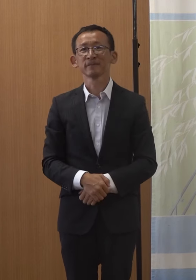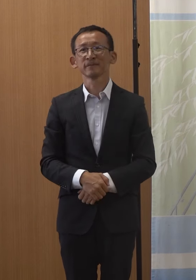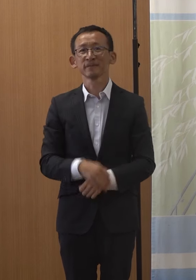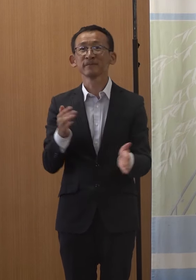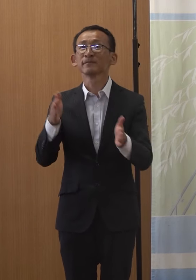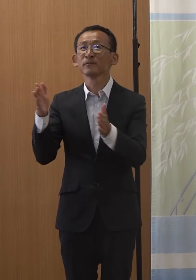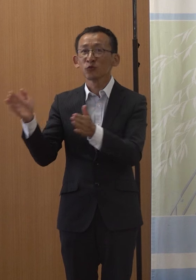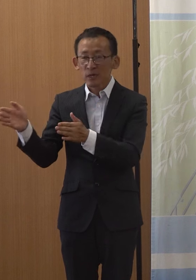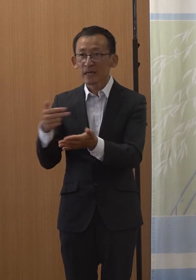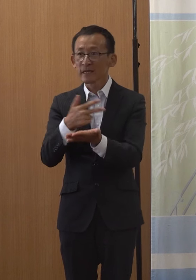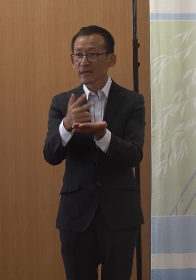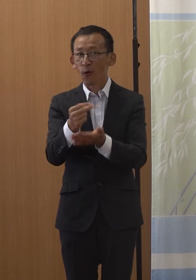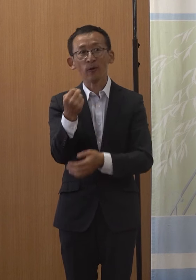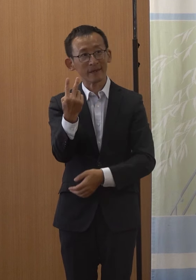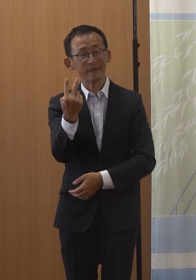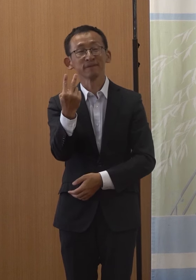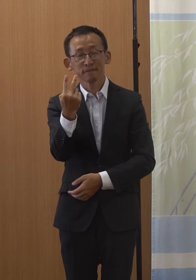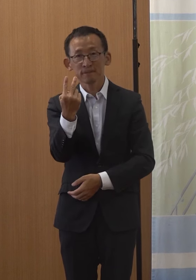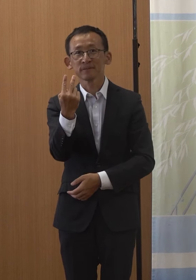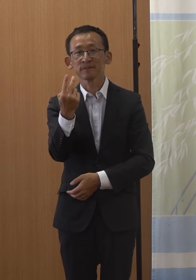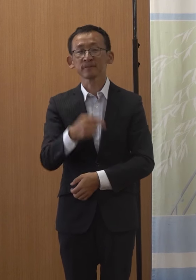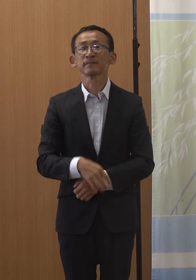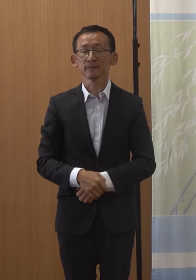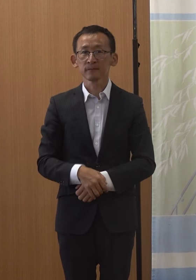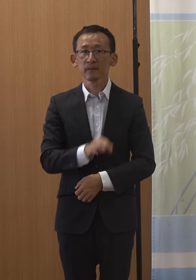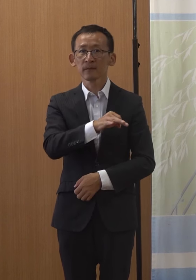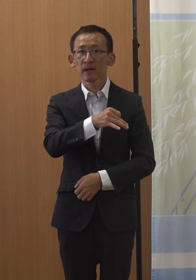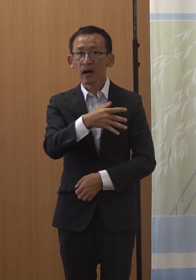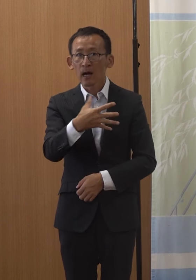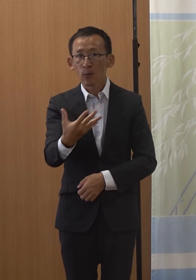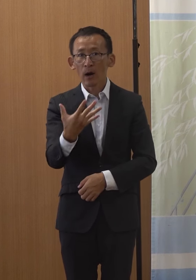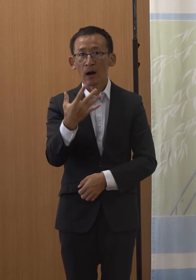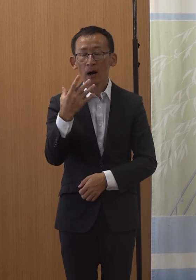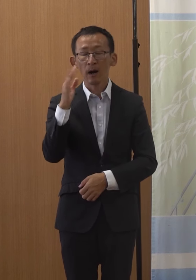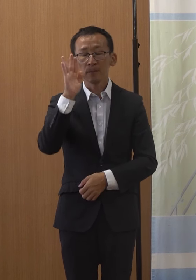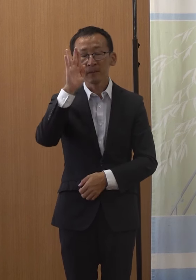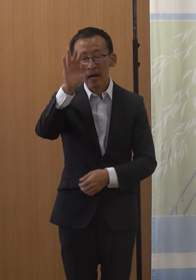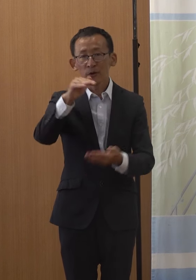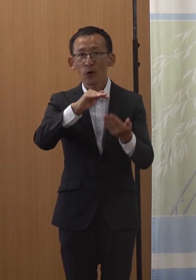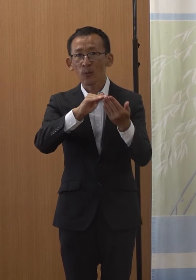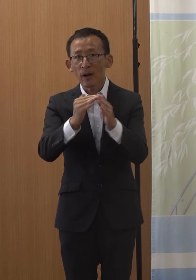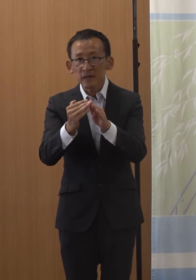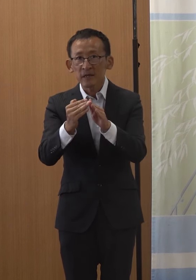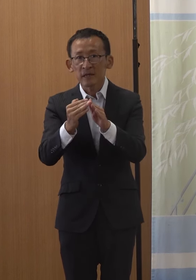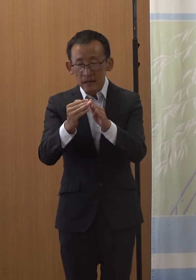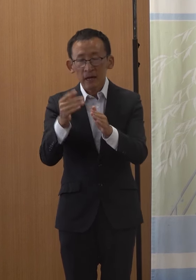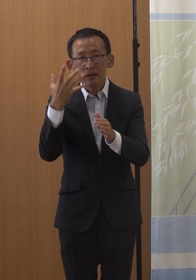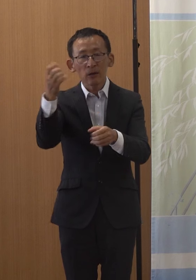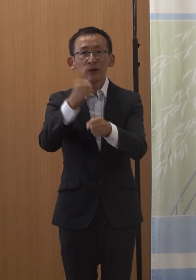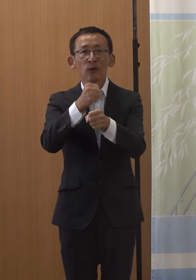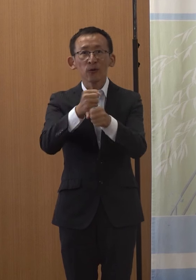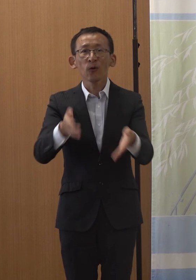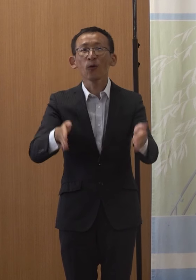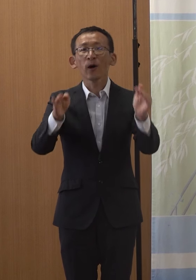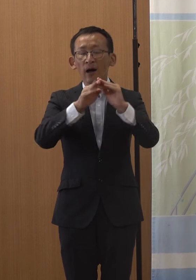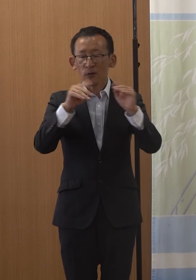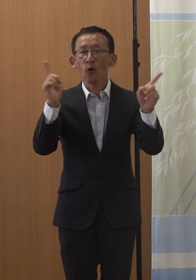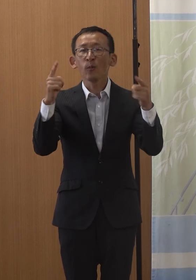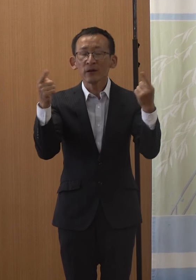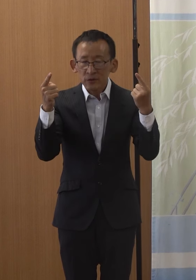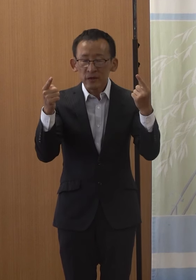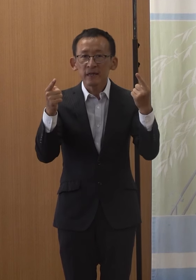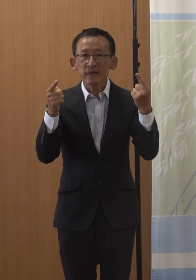続いて資料番号2、金沢未来の町創造館お祭りイベント金沢の町フ